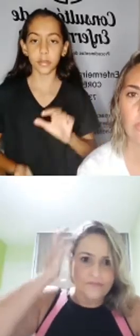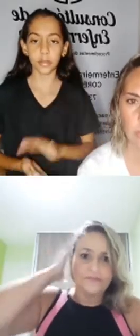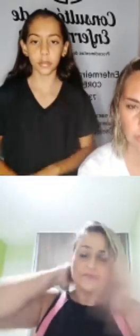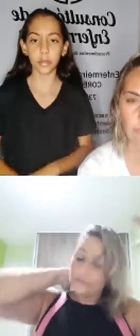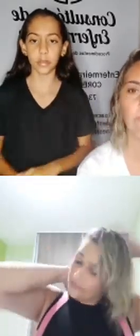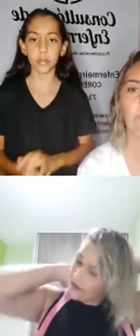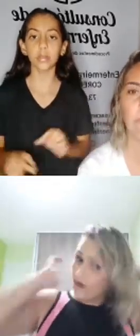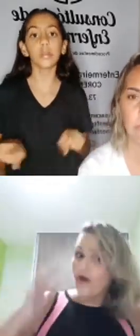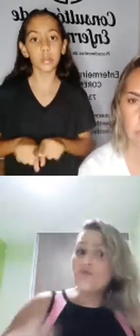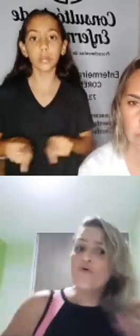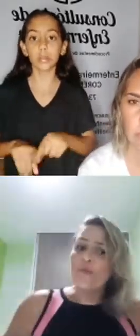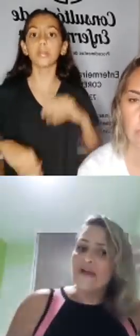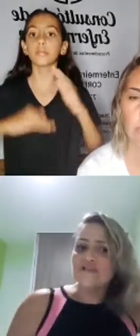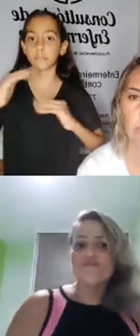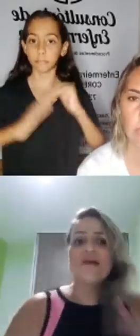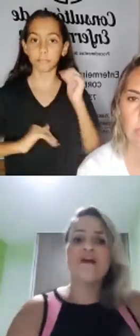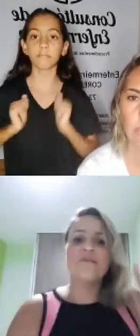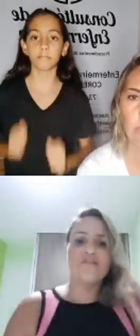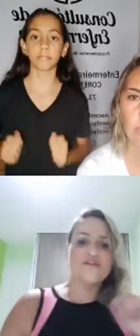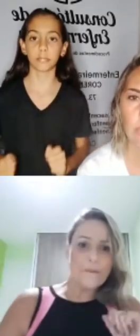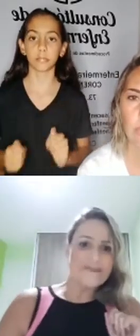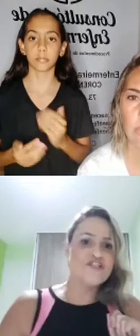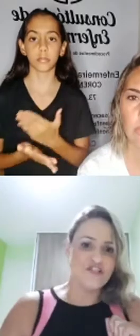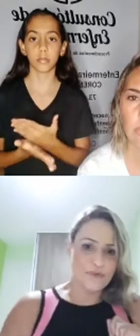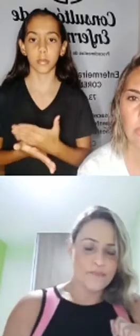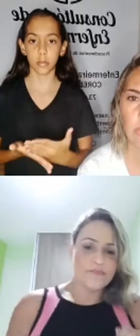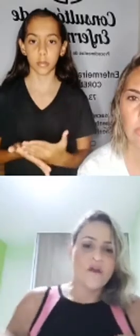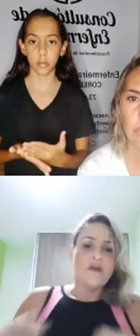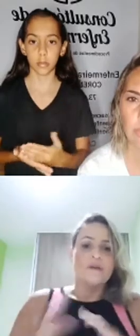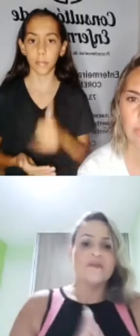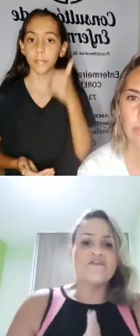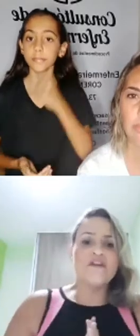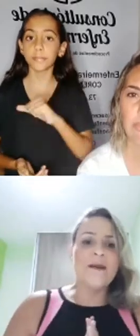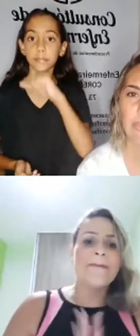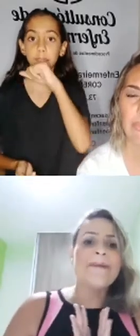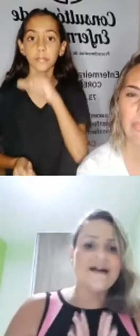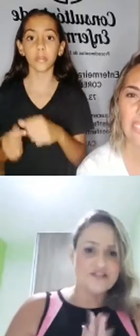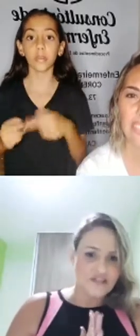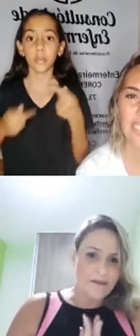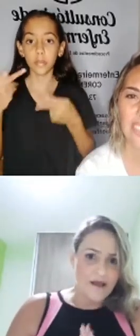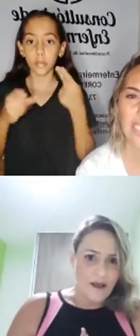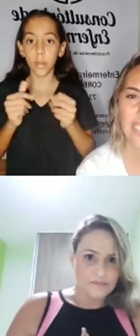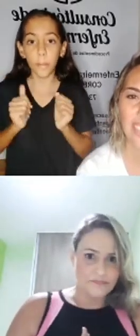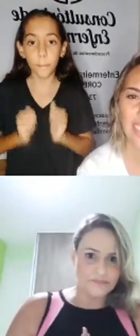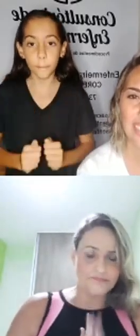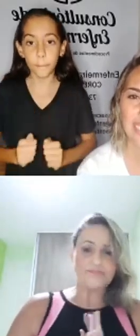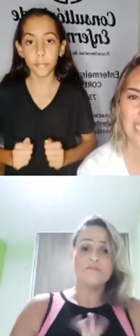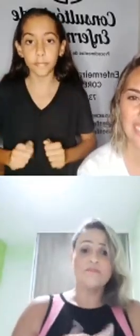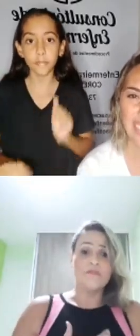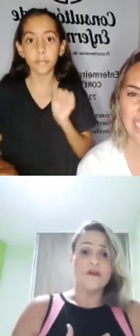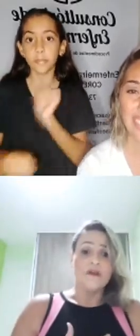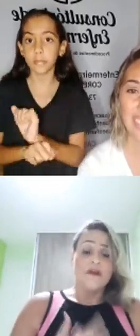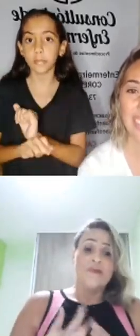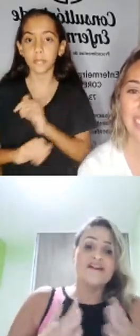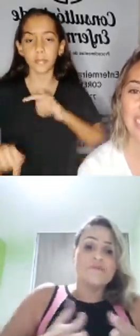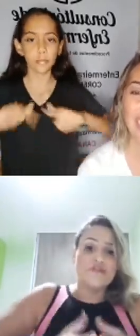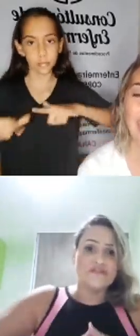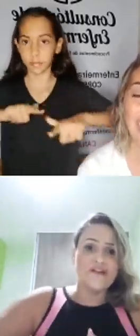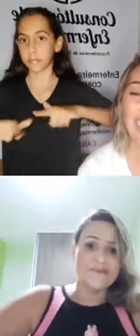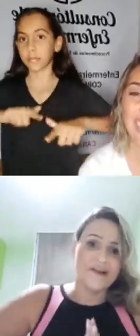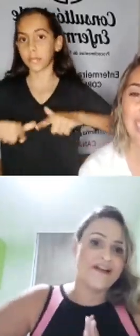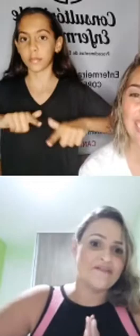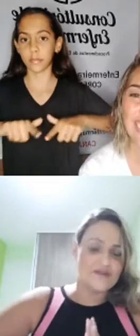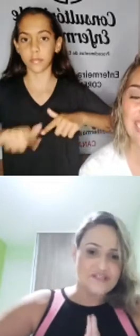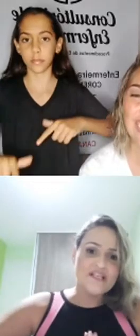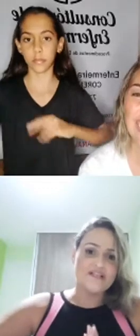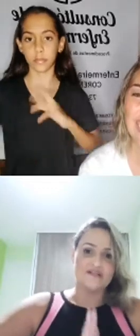continuar. Logo no começo, minha mãe me fez um pedido. Minha filha, pare de trabalhar. Minha resposta